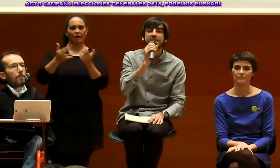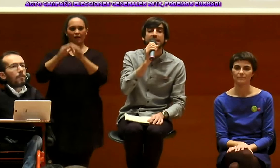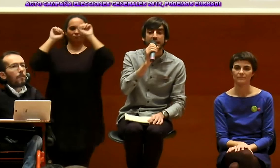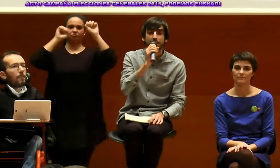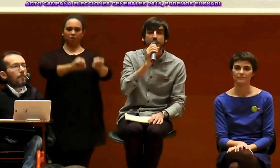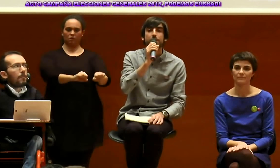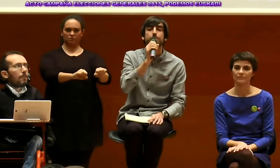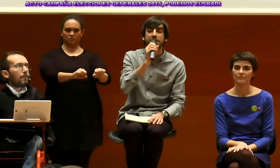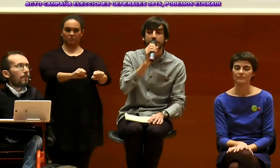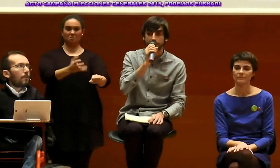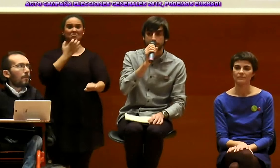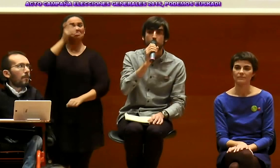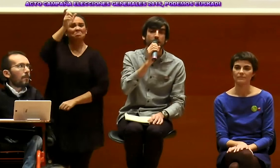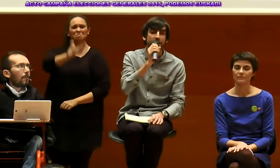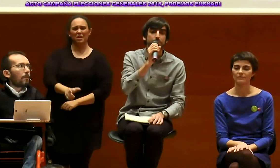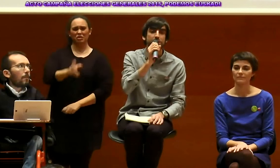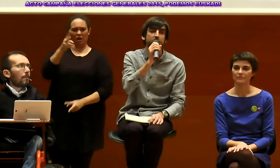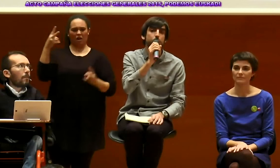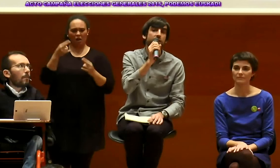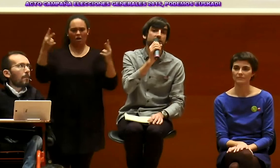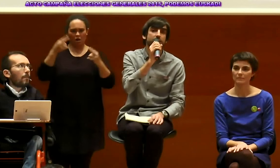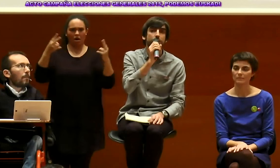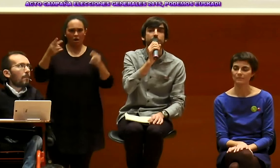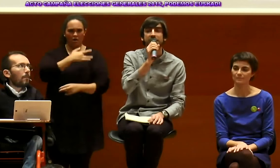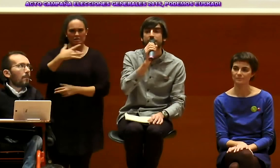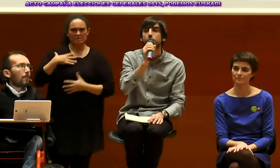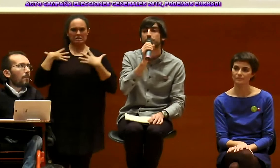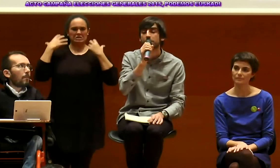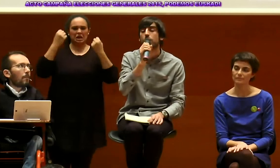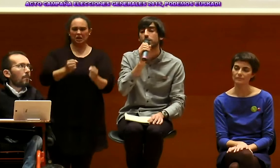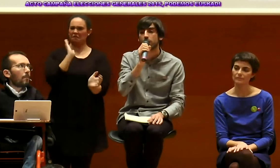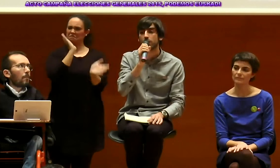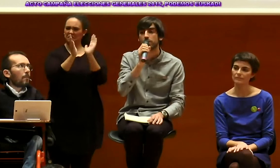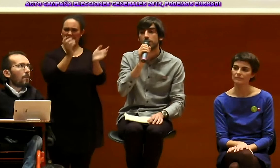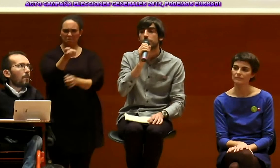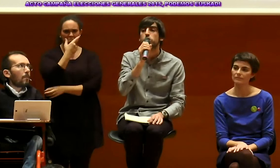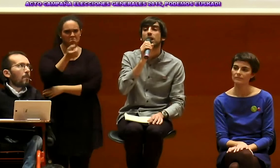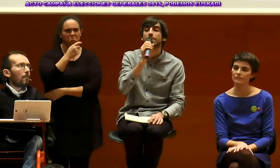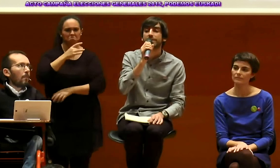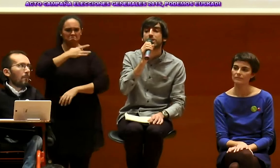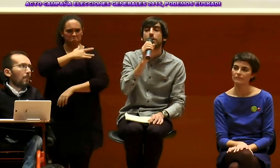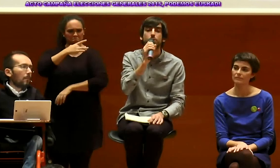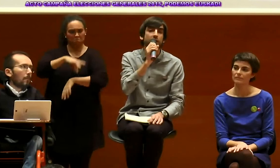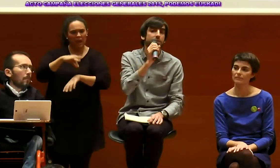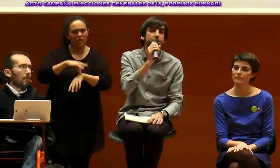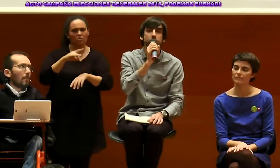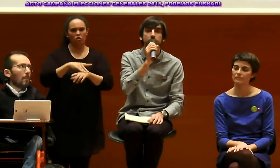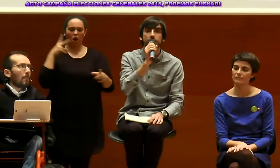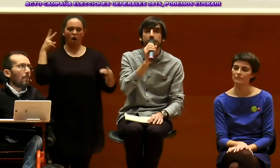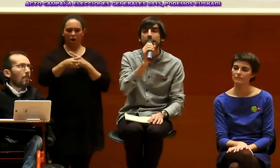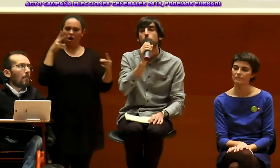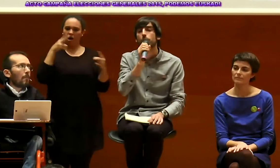recorta en sanidad e impide que cualquier persona pueda acceder a un tratamiento médico adecuado, no solamente está tomando una